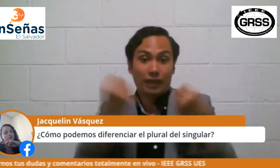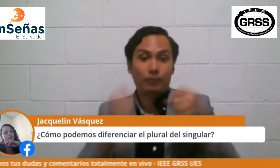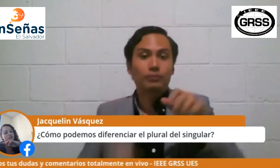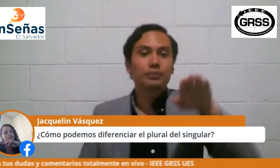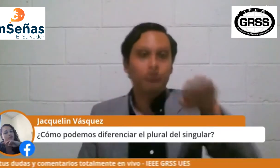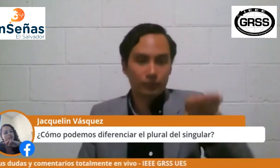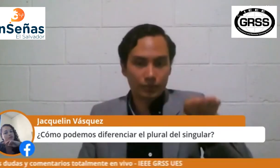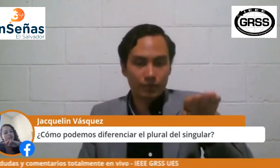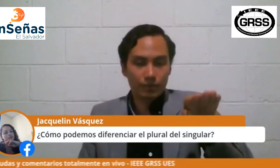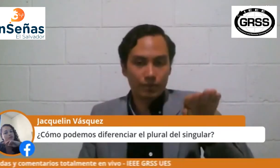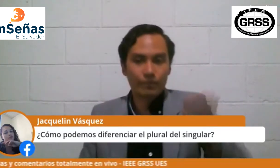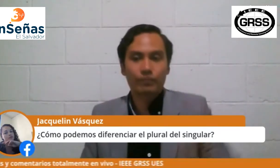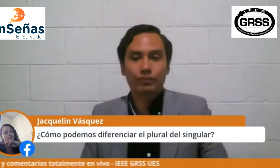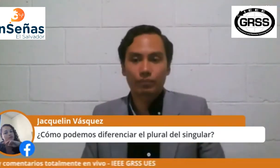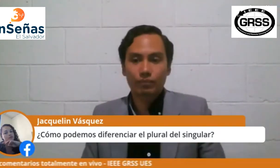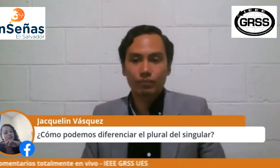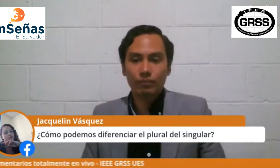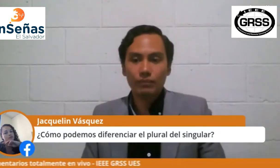carro.